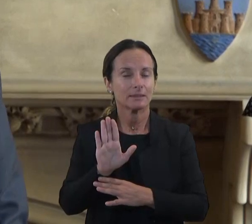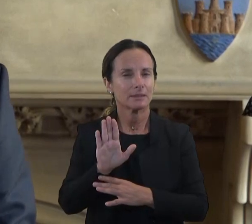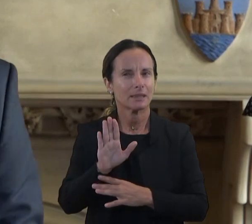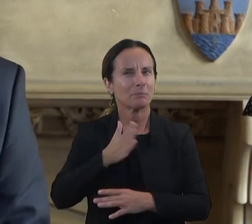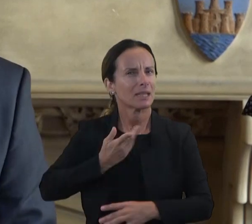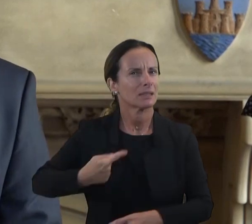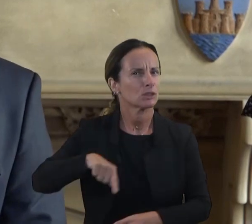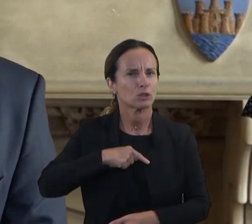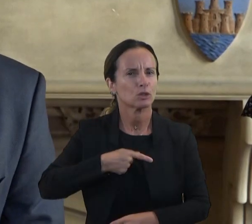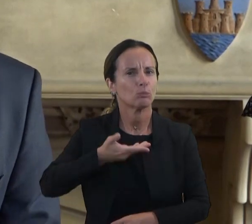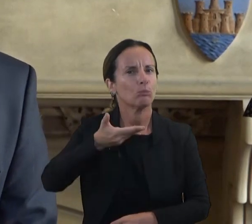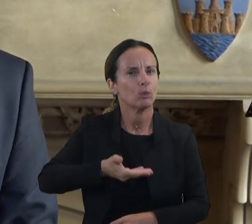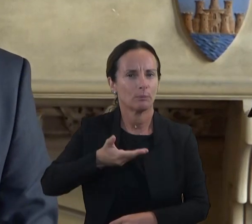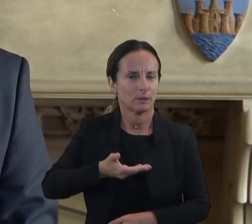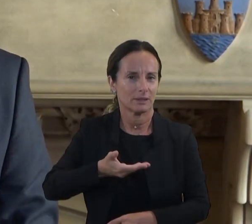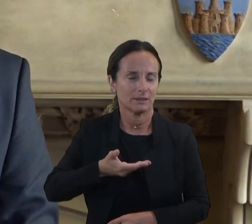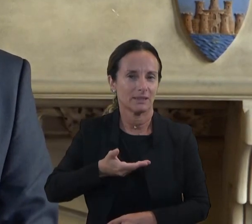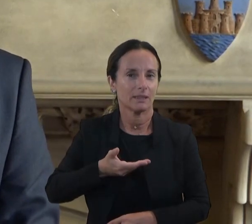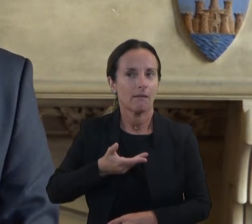que hoy estamos programando, para nosotros es muy importante